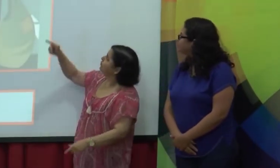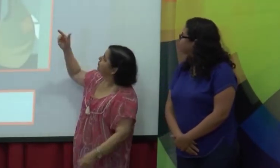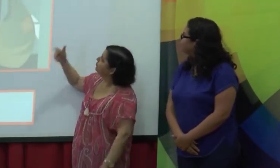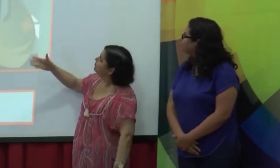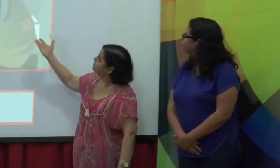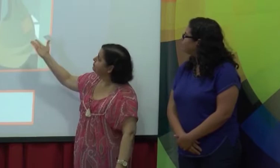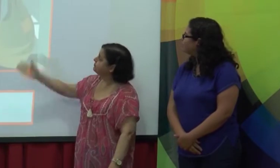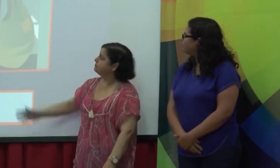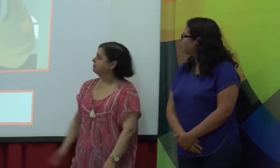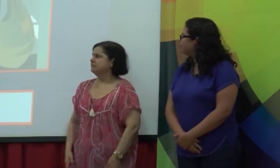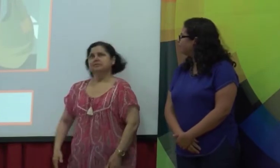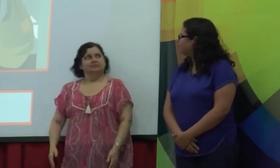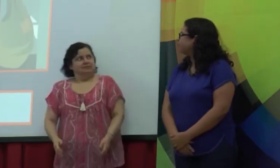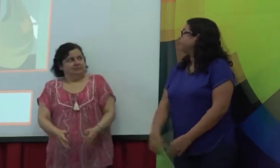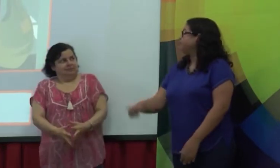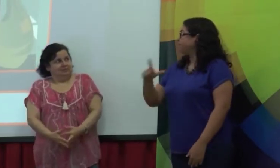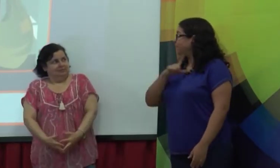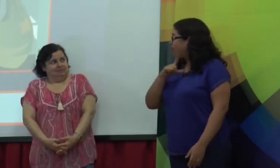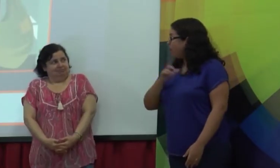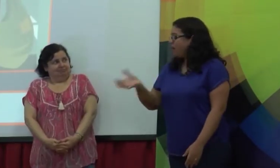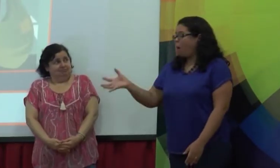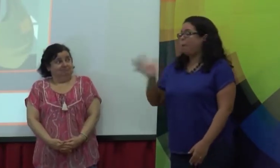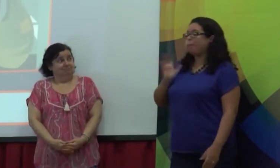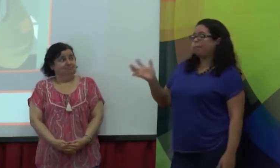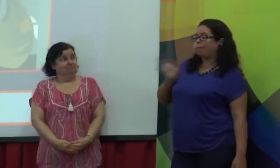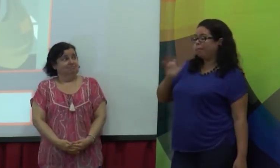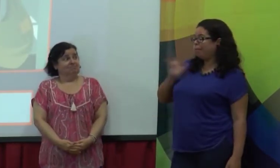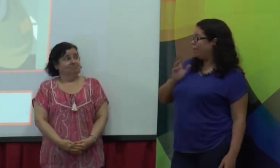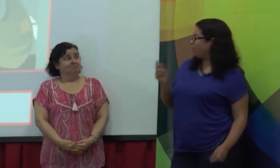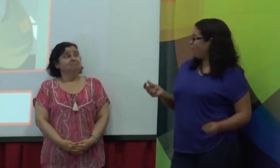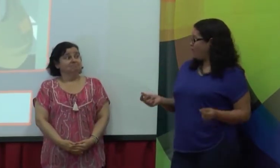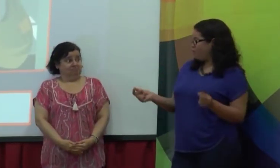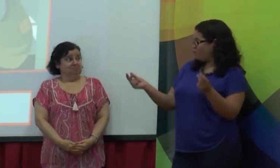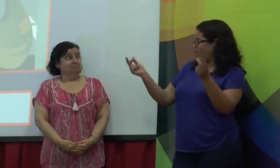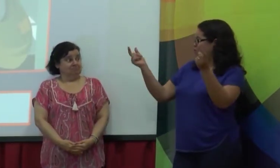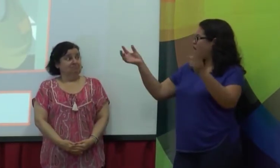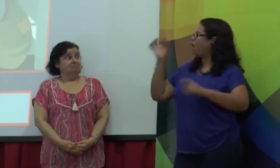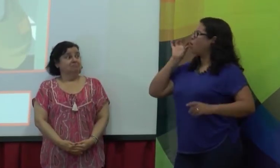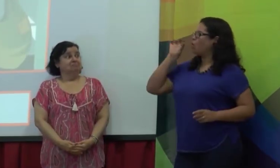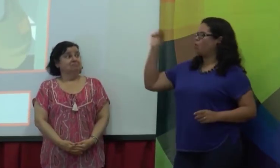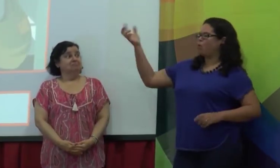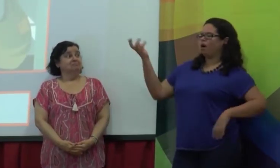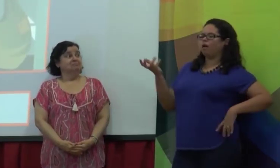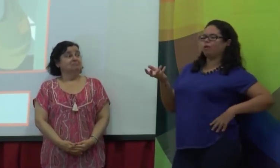de paz. Veja bem, nós temos o rico,